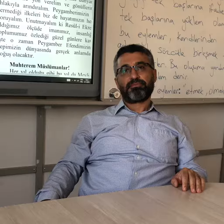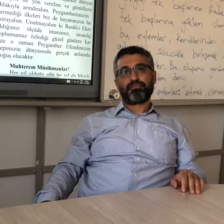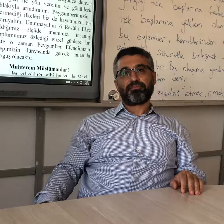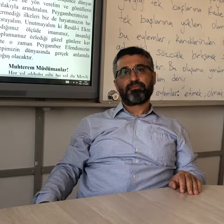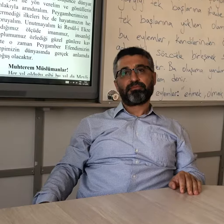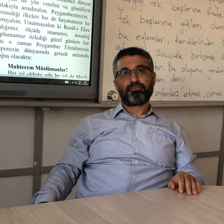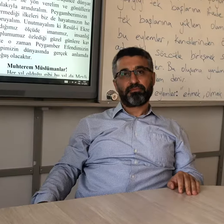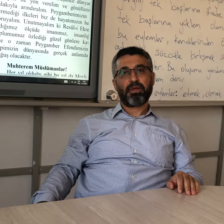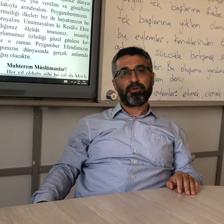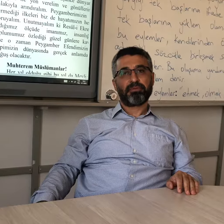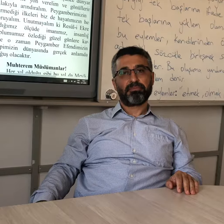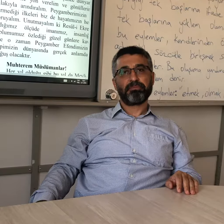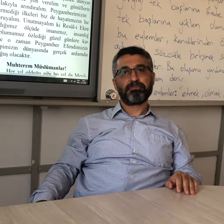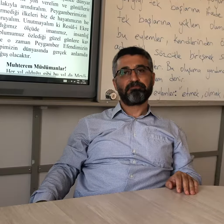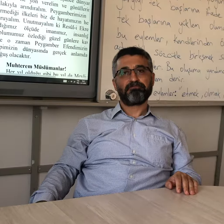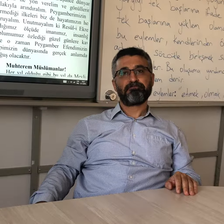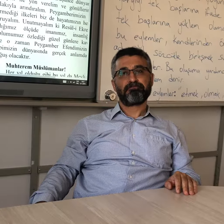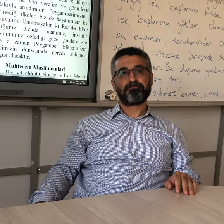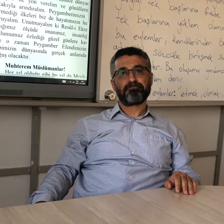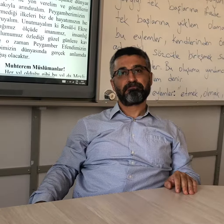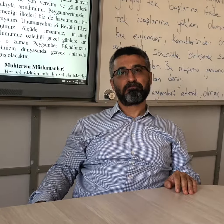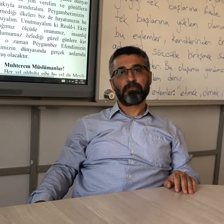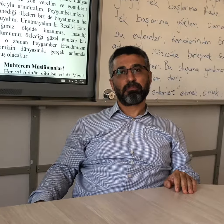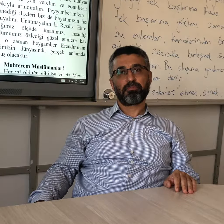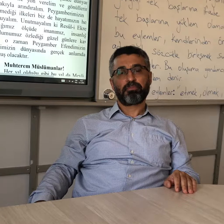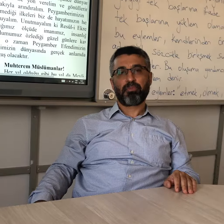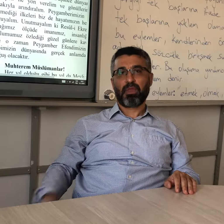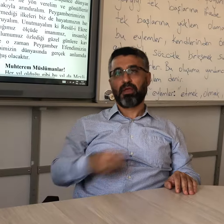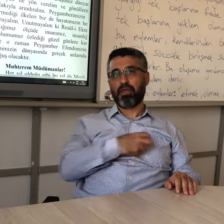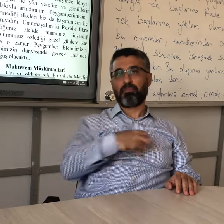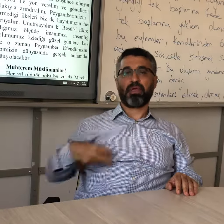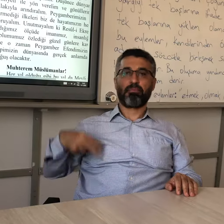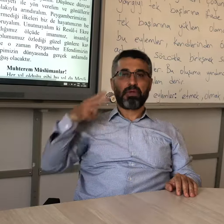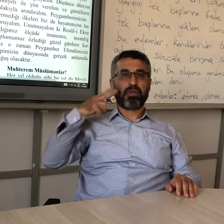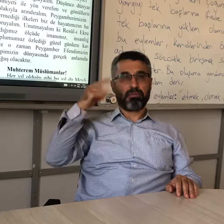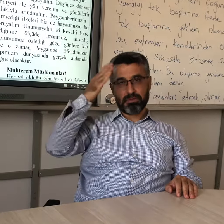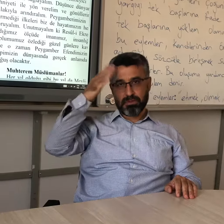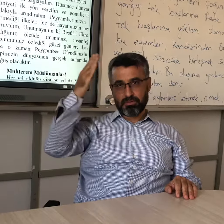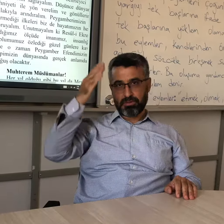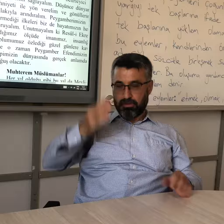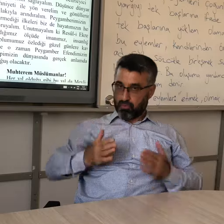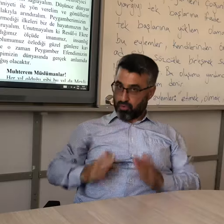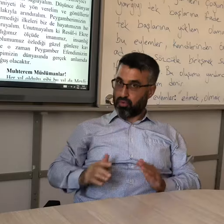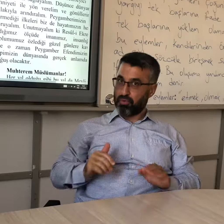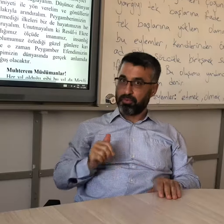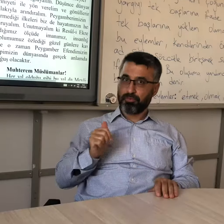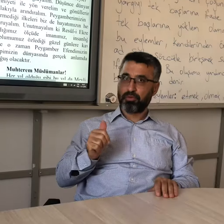Doğumu diyeceğiz değil mi? Oraya Mevlid'e. Mevlid-i Nebi, muhterem Müslümanlar,